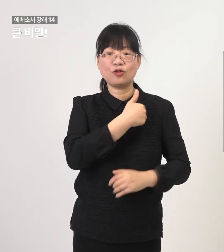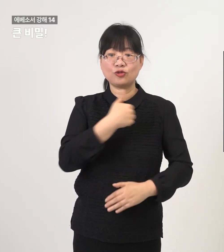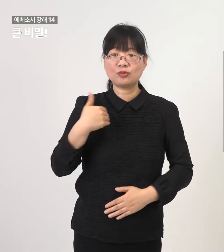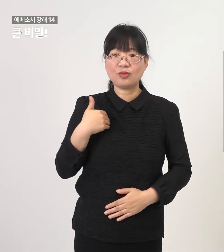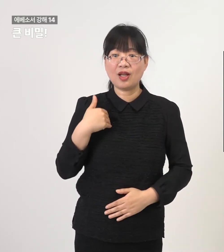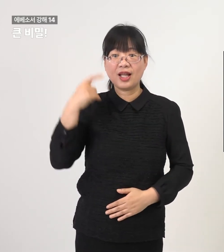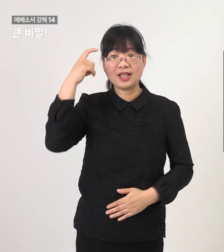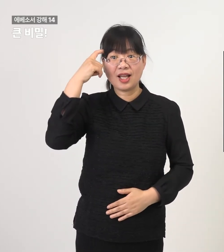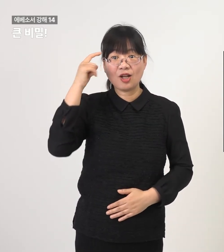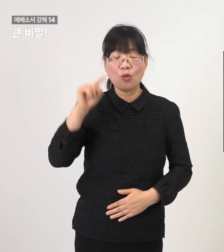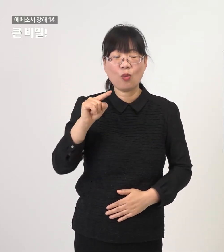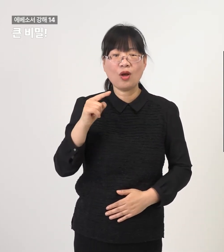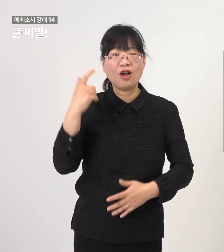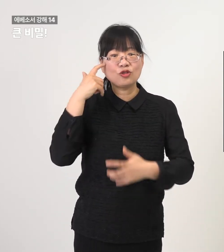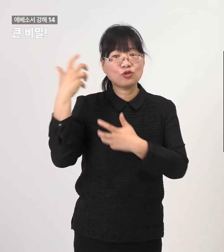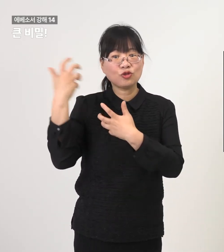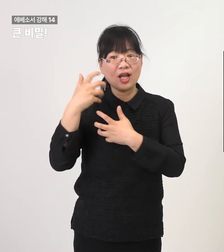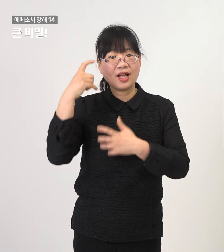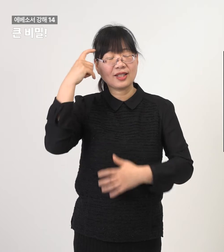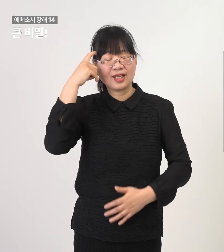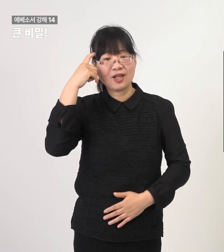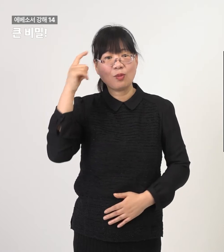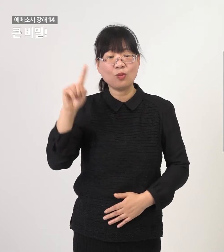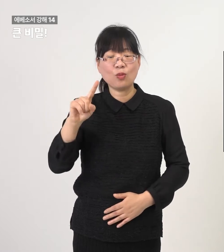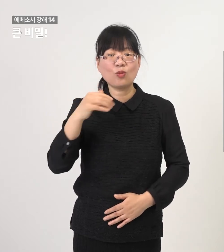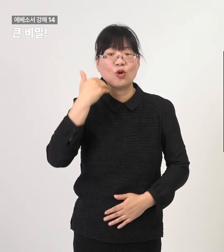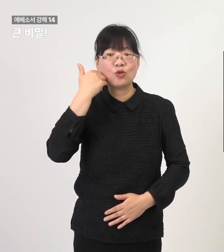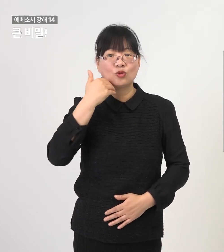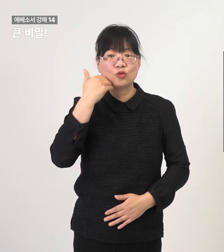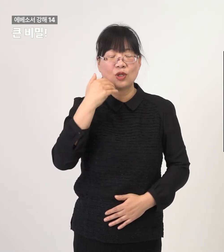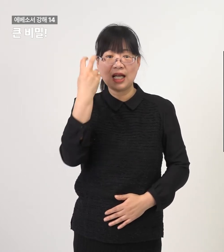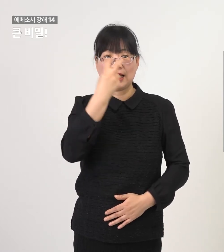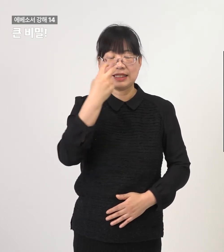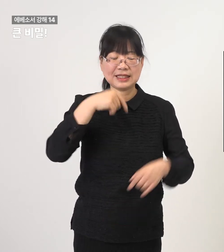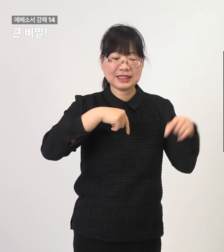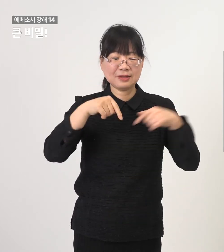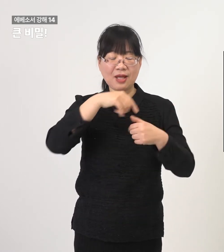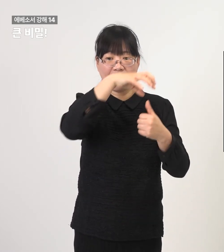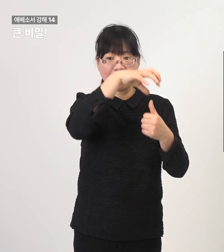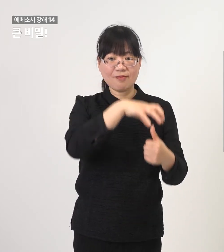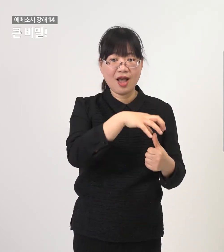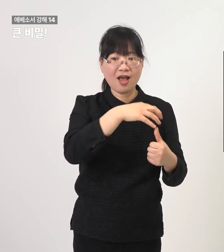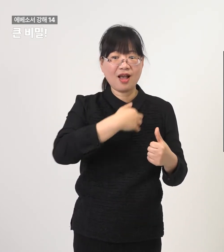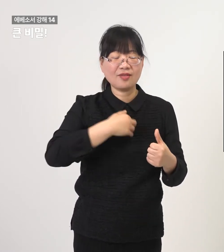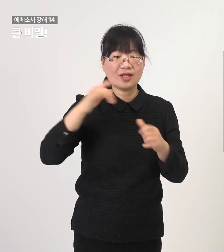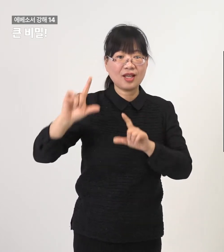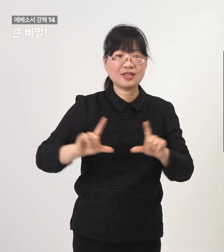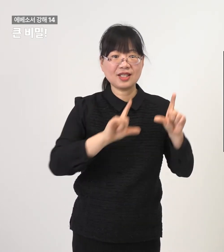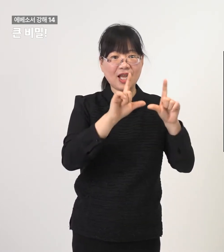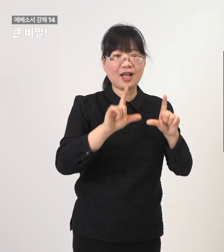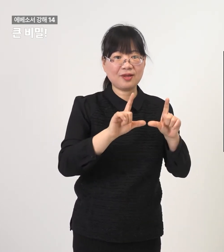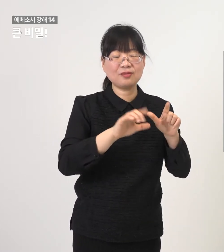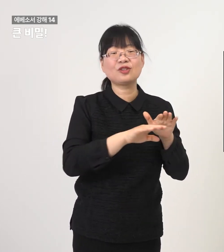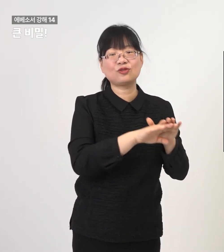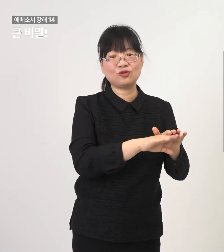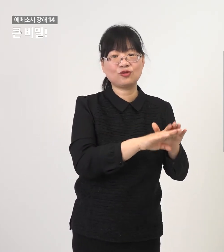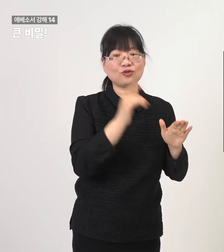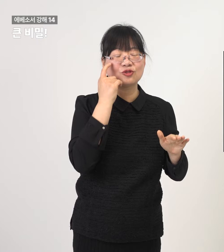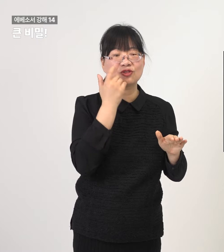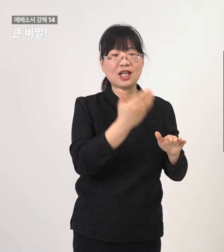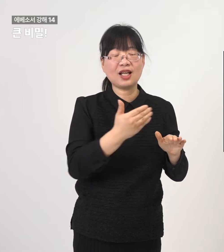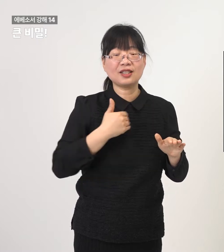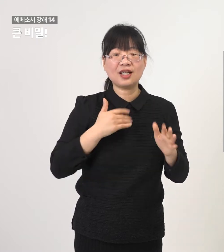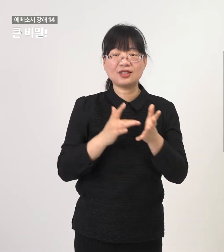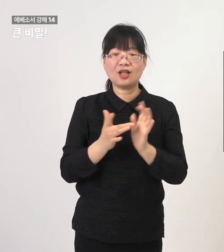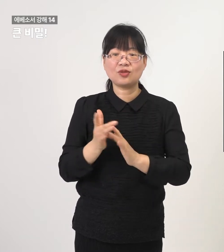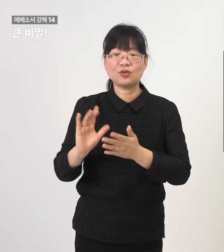충만이라는 개념, 취한다는 개념은 누구의 지배 아래 내 삶을 두는가. 내가